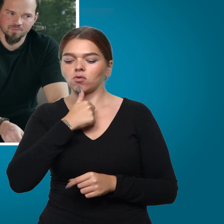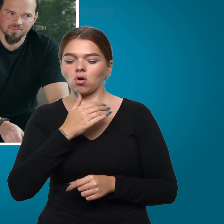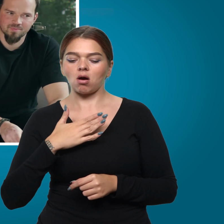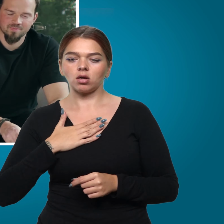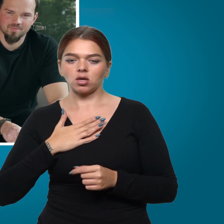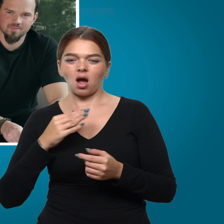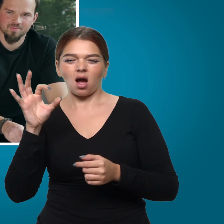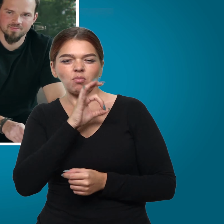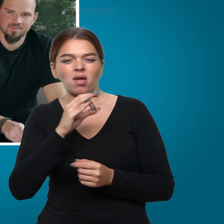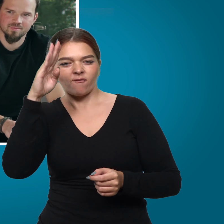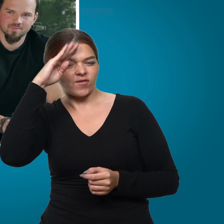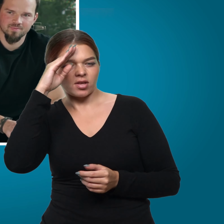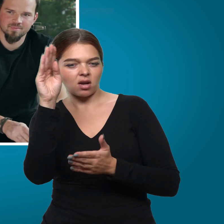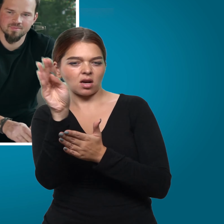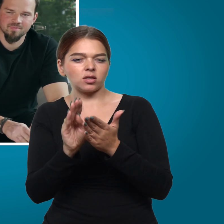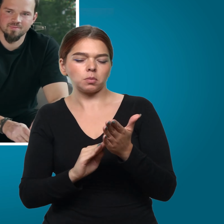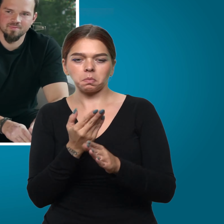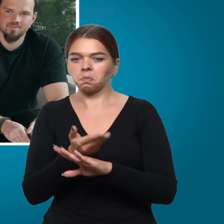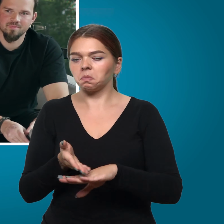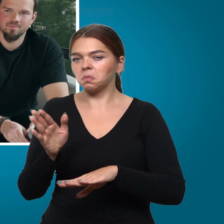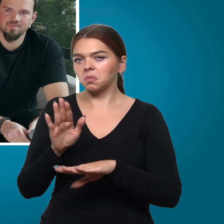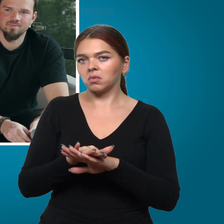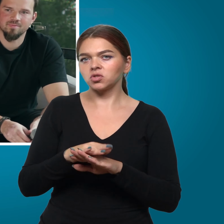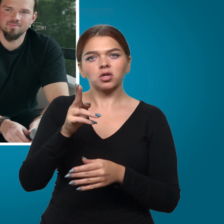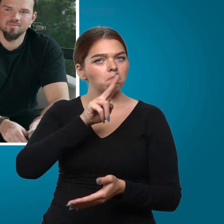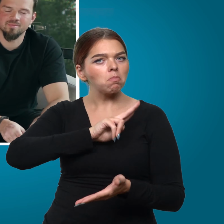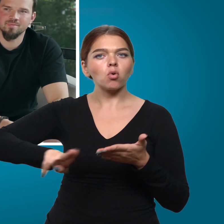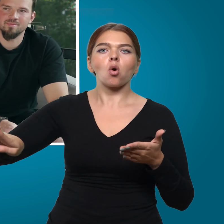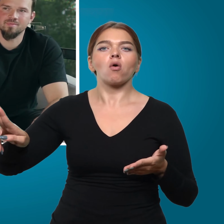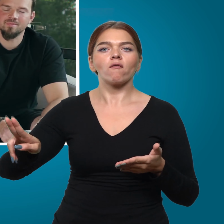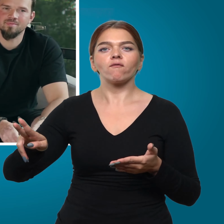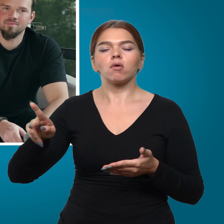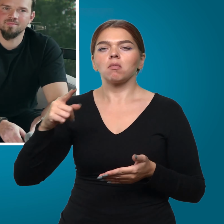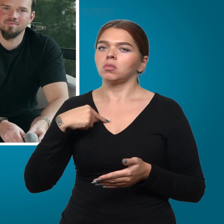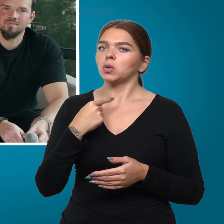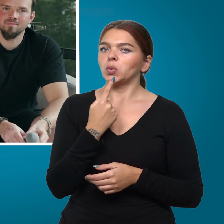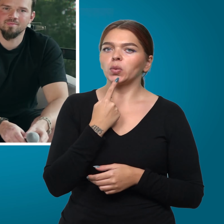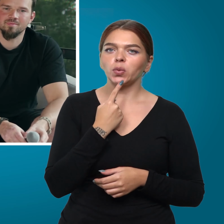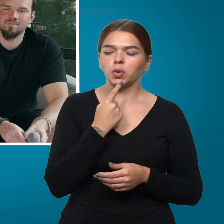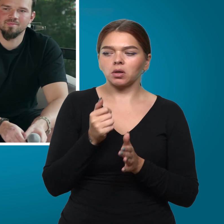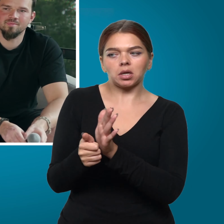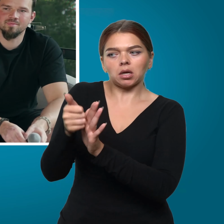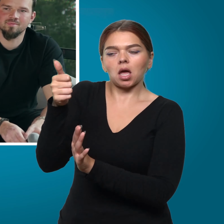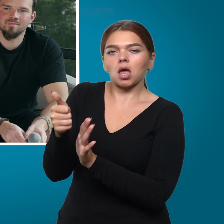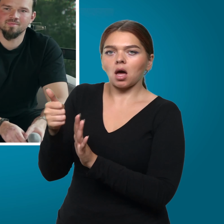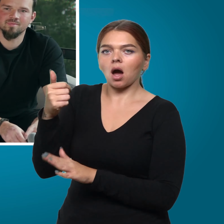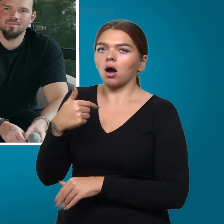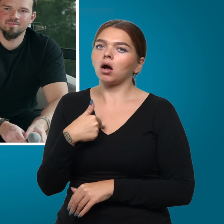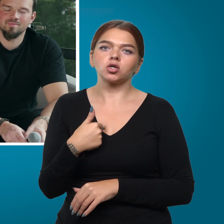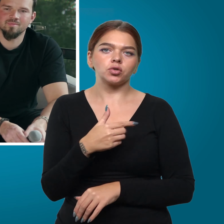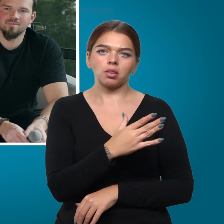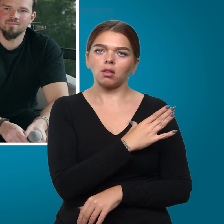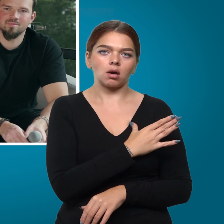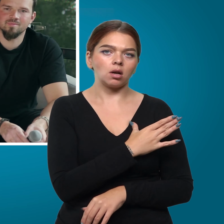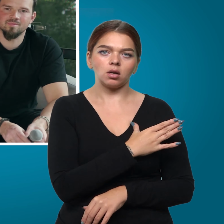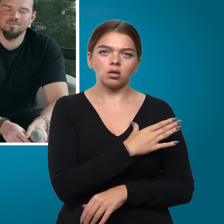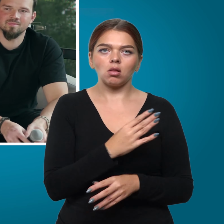profai ir man didžiausia mano pagarba, bet aš neįsivaizduoju, kaip dabar man reikėtų rašyti iš